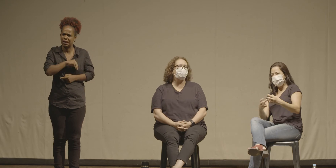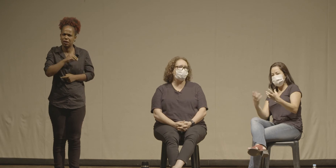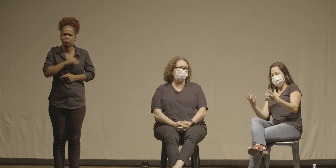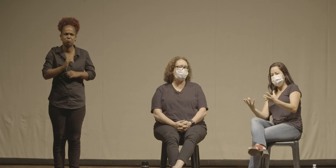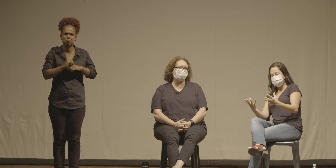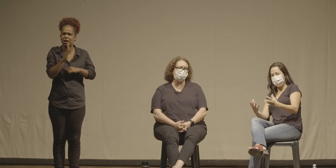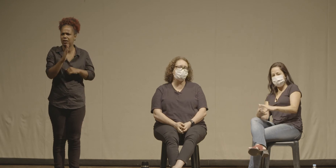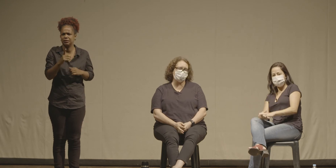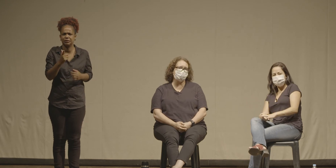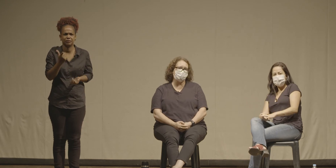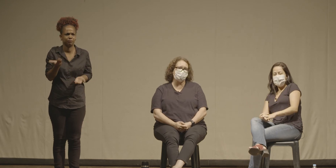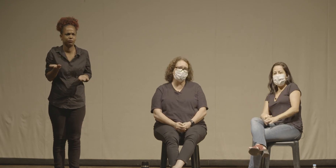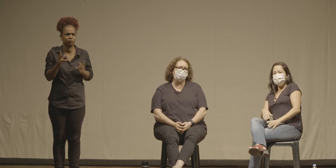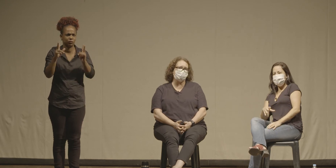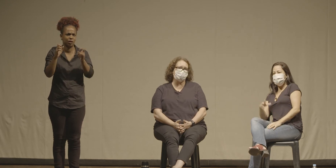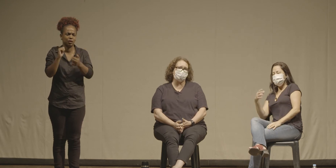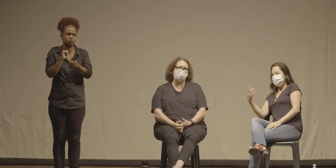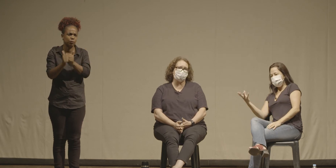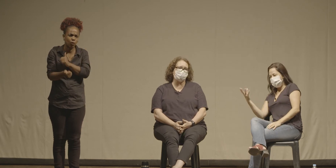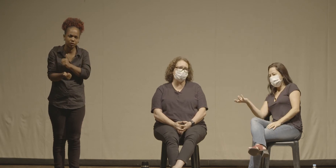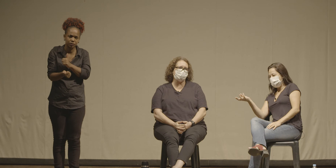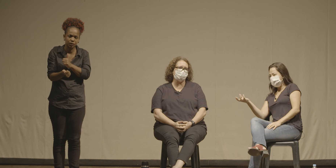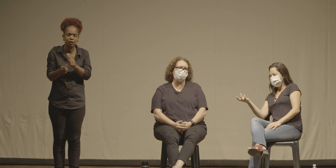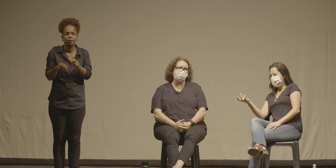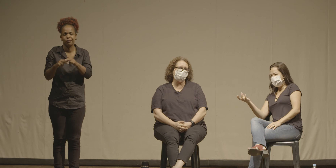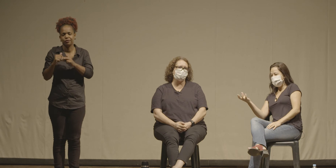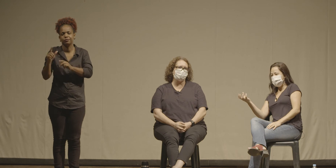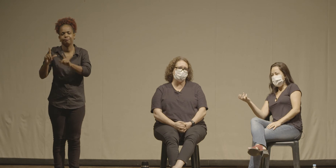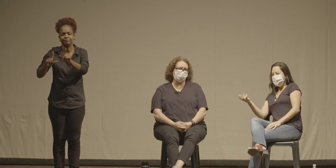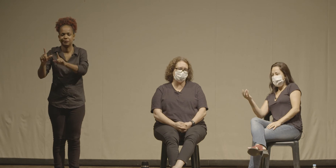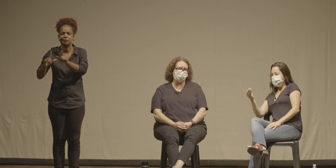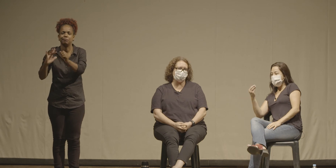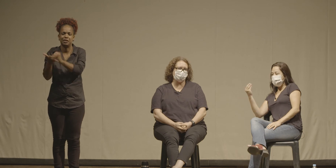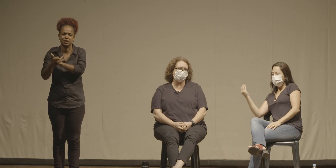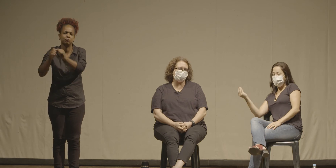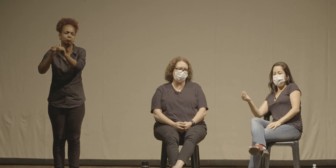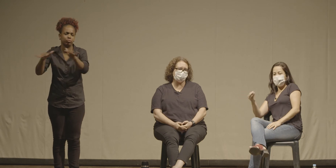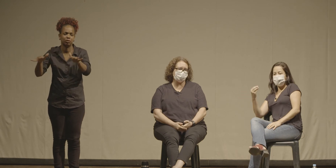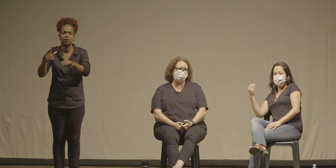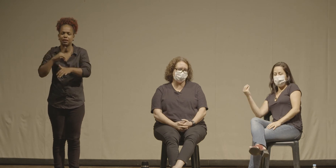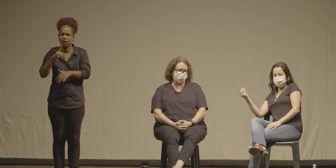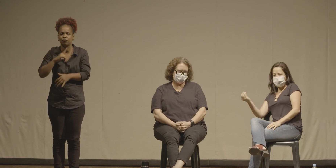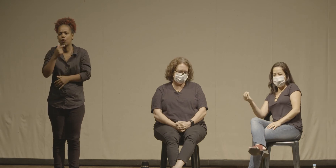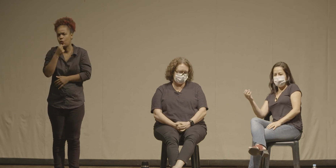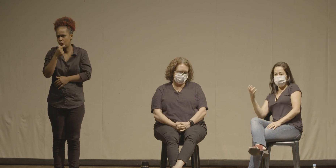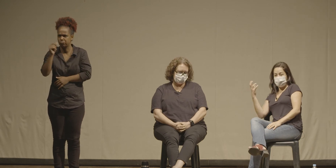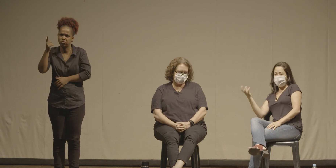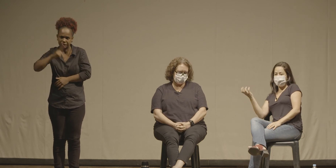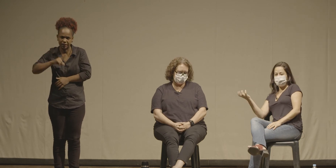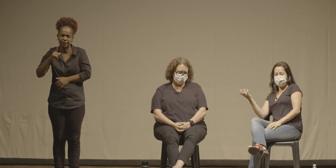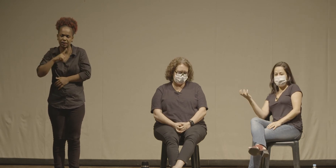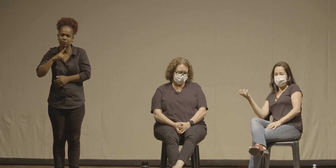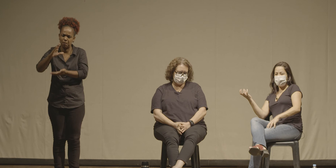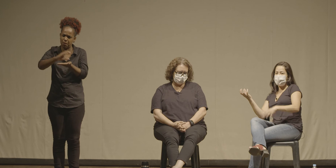mulher, falando, né, do esporte? É a quantidade de mídia que o homem faz e o dinheiro que ele consegue